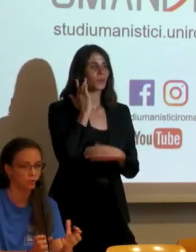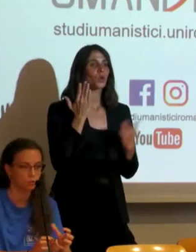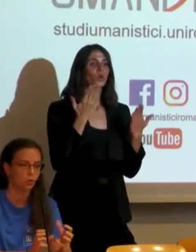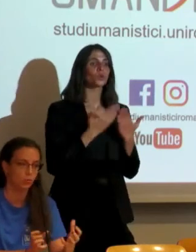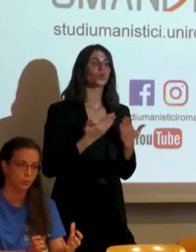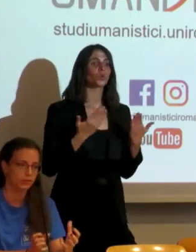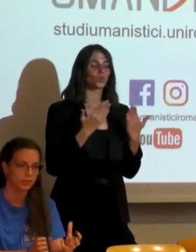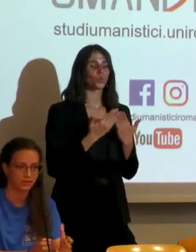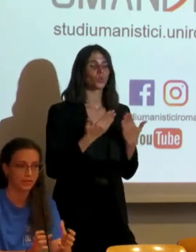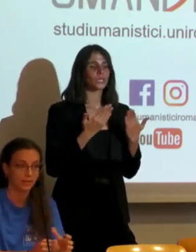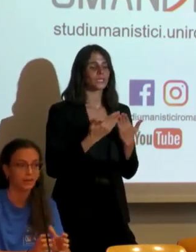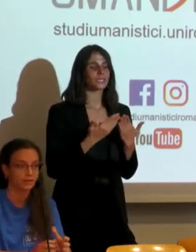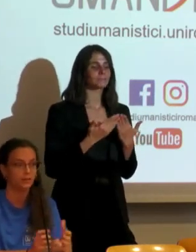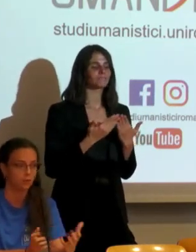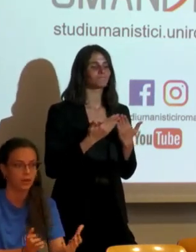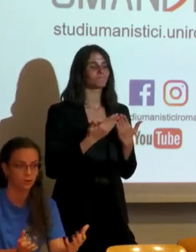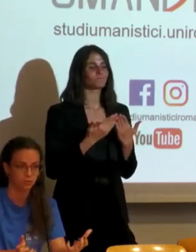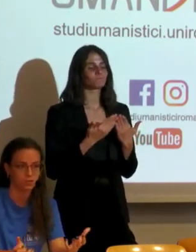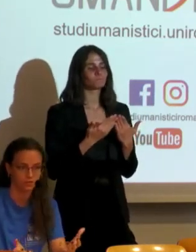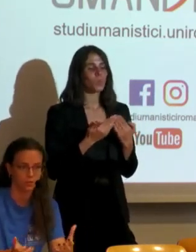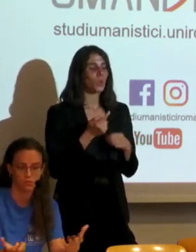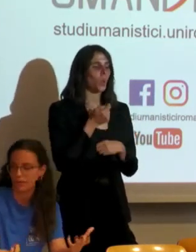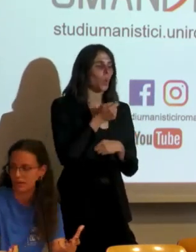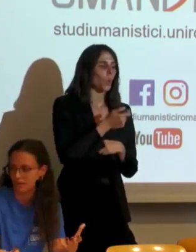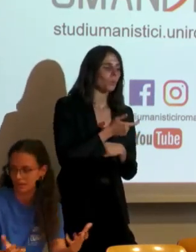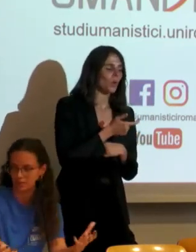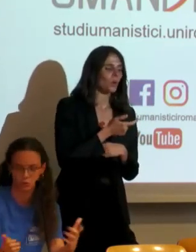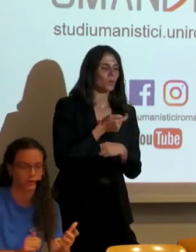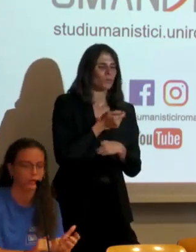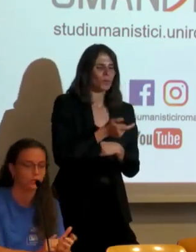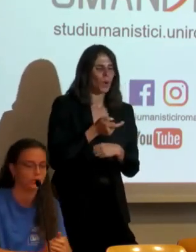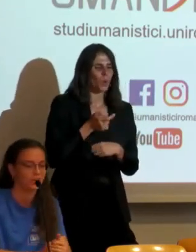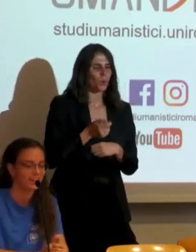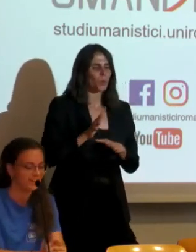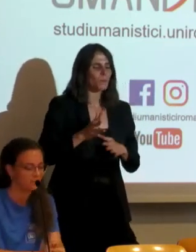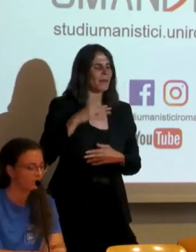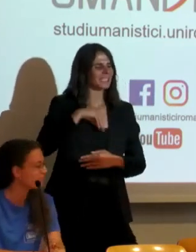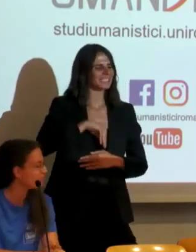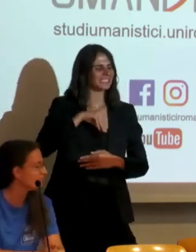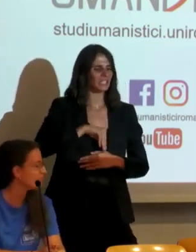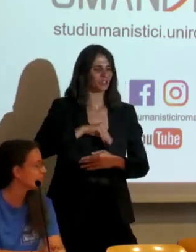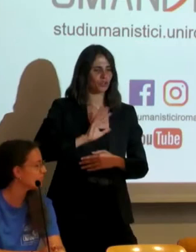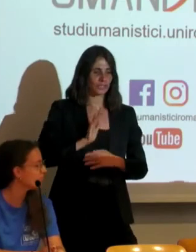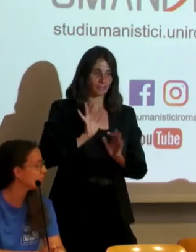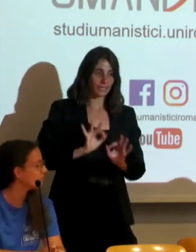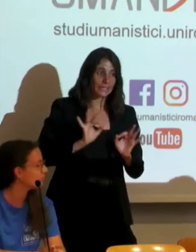po' di tutto e un po' di niente, che in realtà non è così come ci illustrerete.